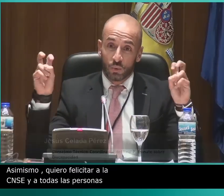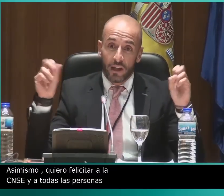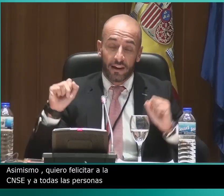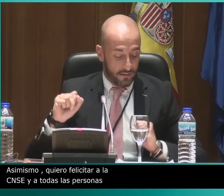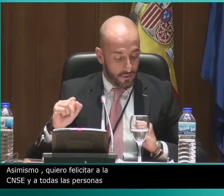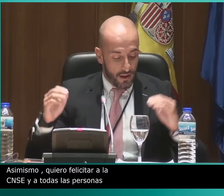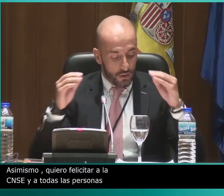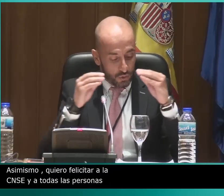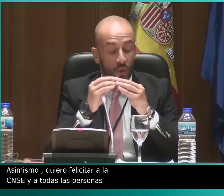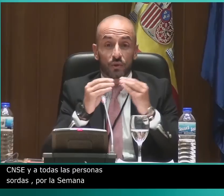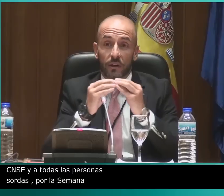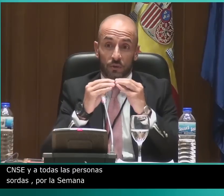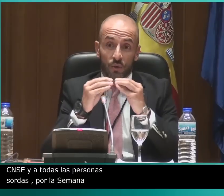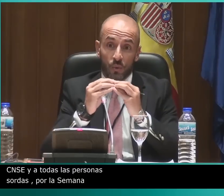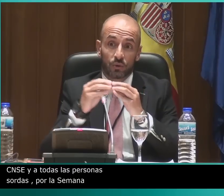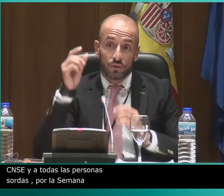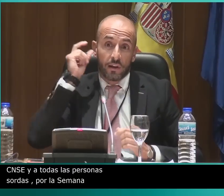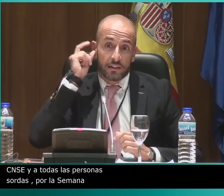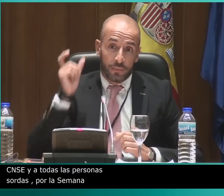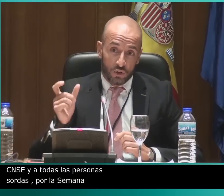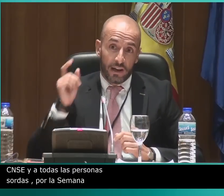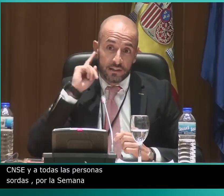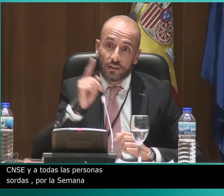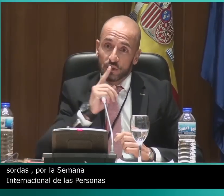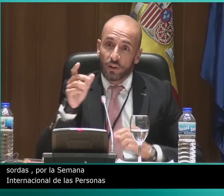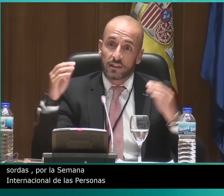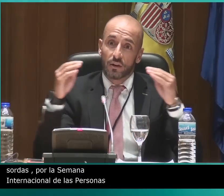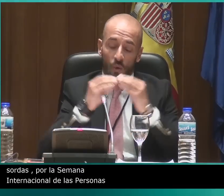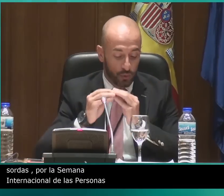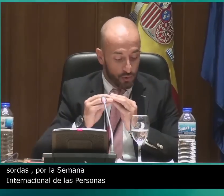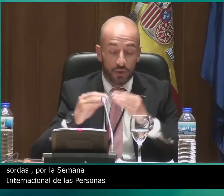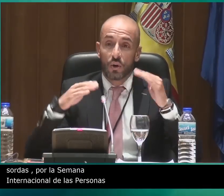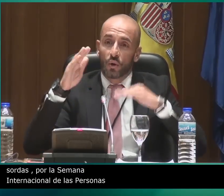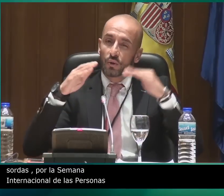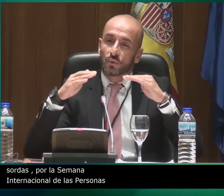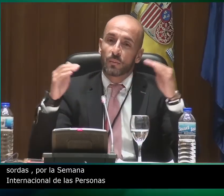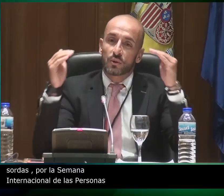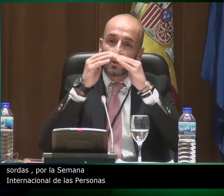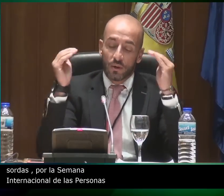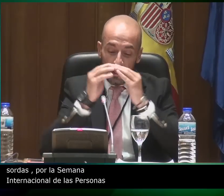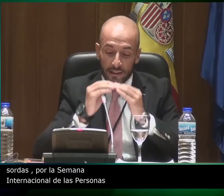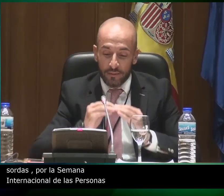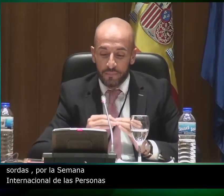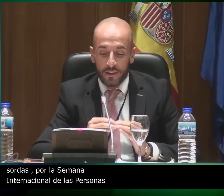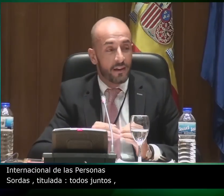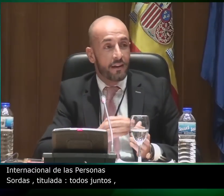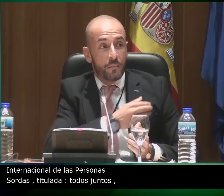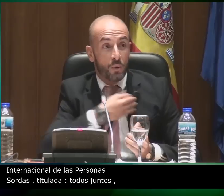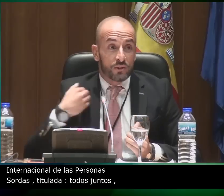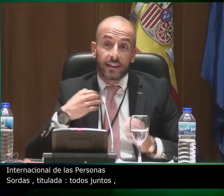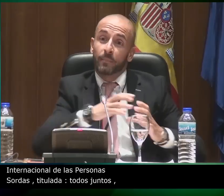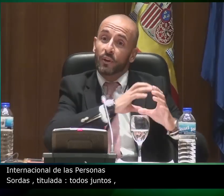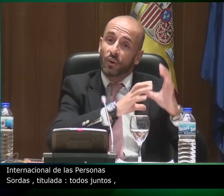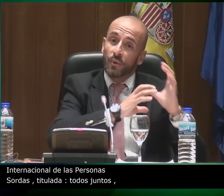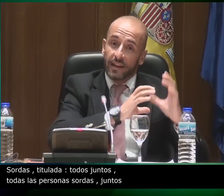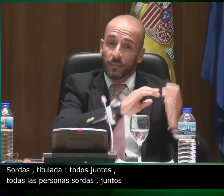titulada Todos juntos, todas las personas sordas, juntos, construimos igualdad. Me